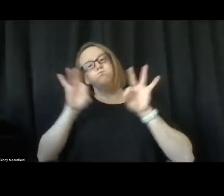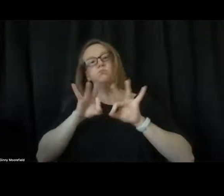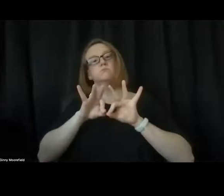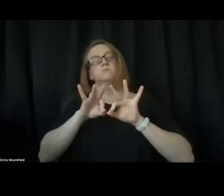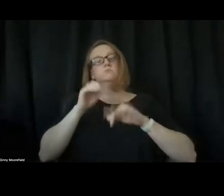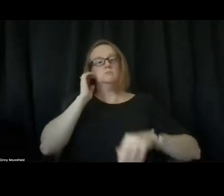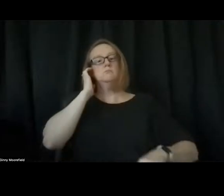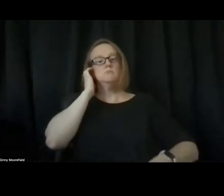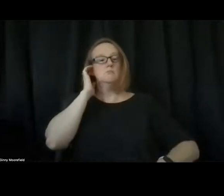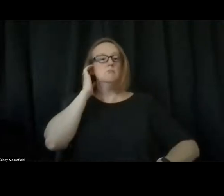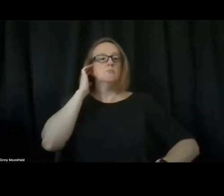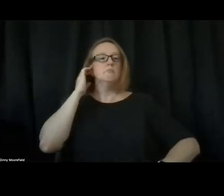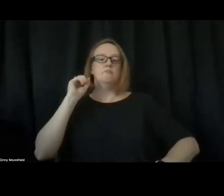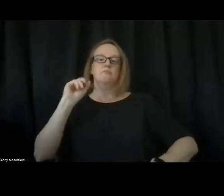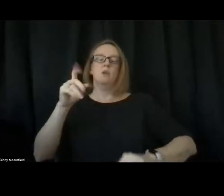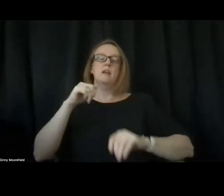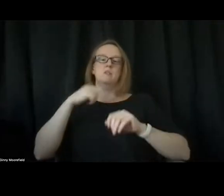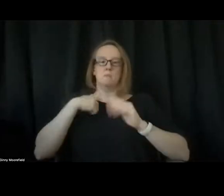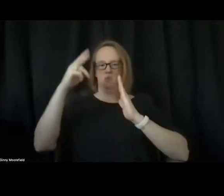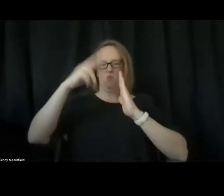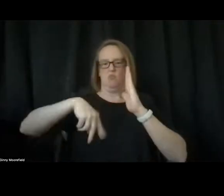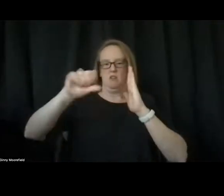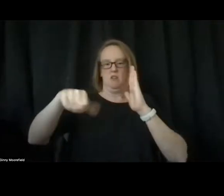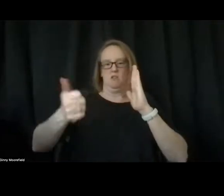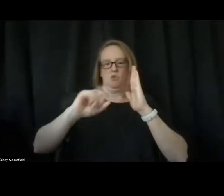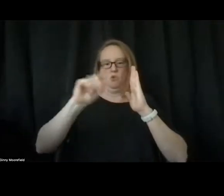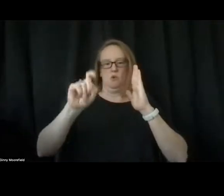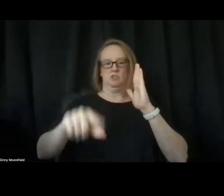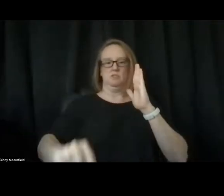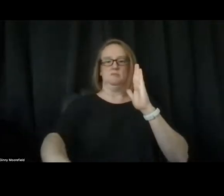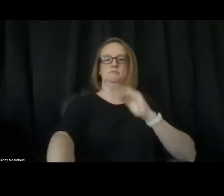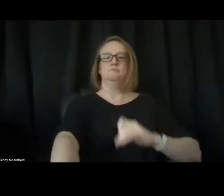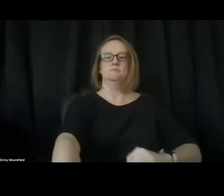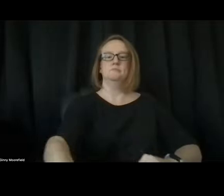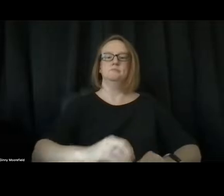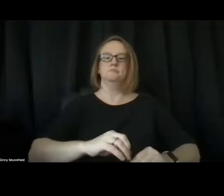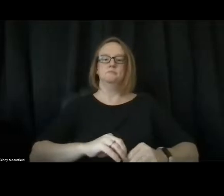recargar eso y ahora voy a leer algunas de las otras preguntas